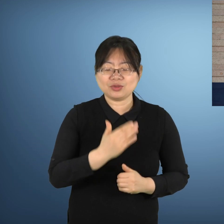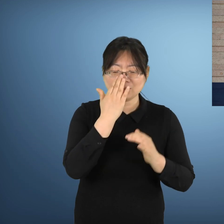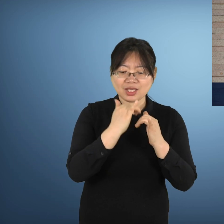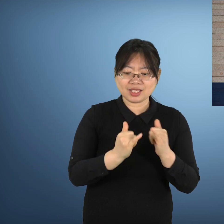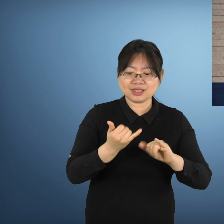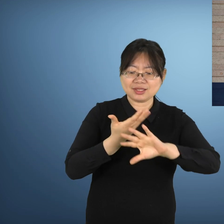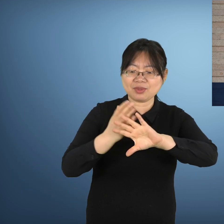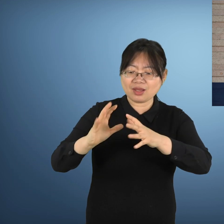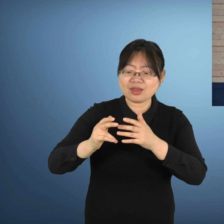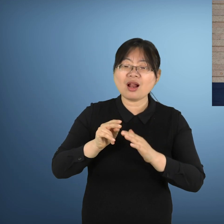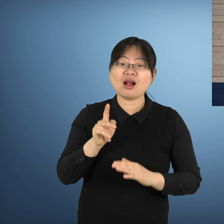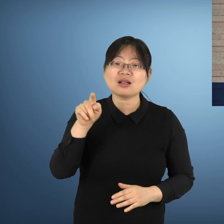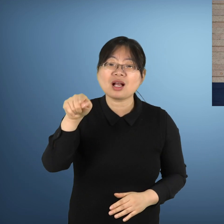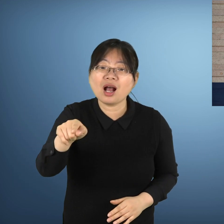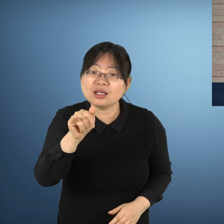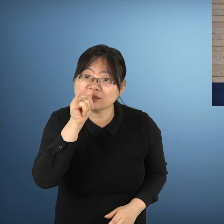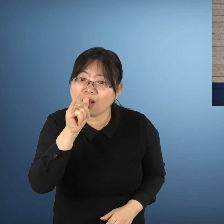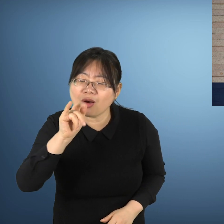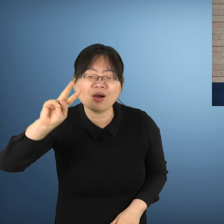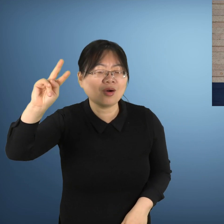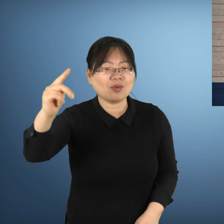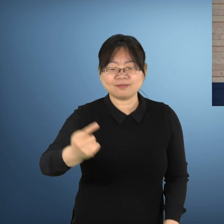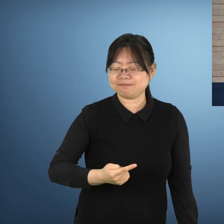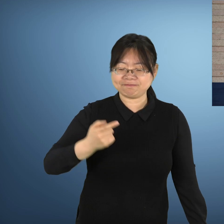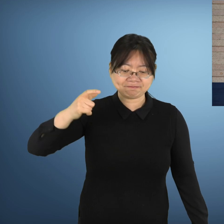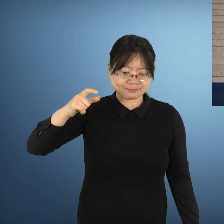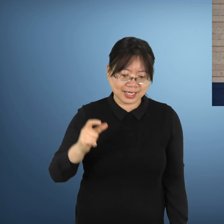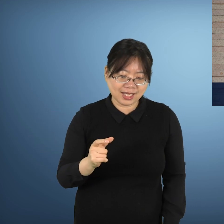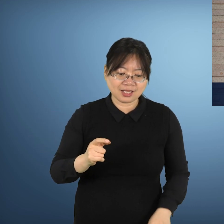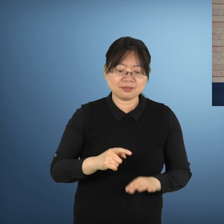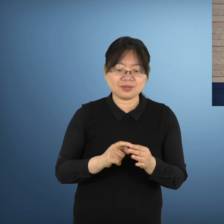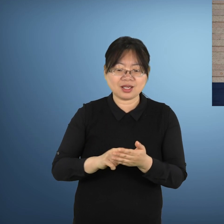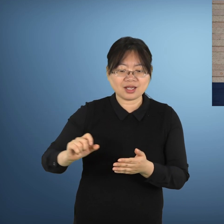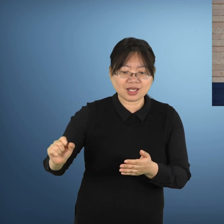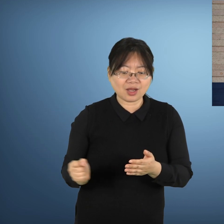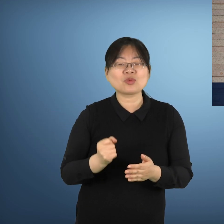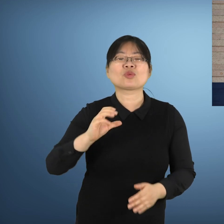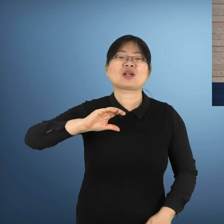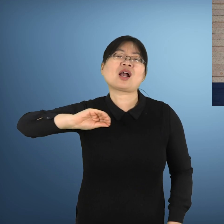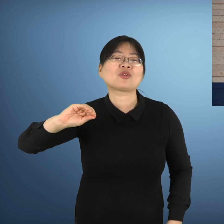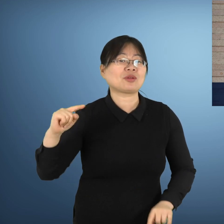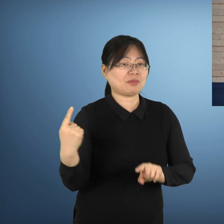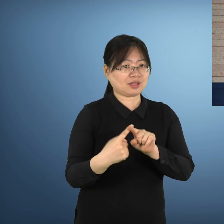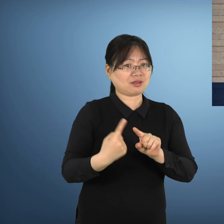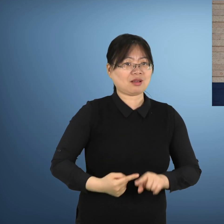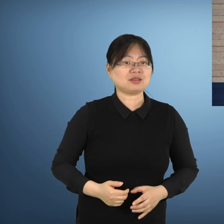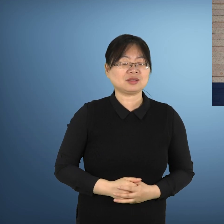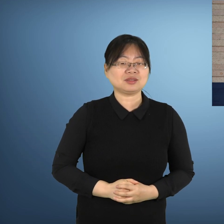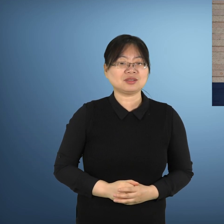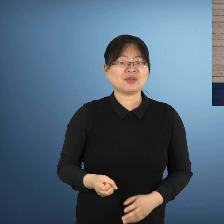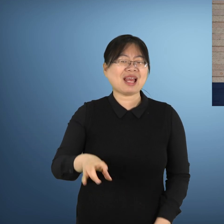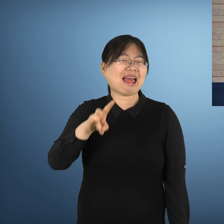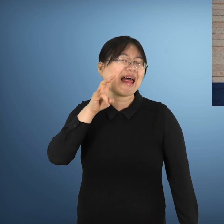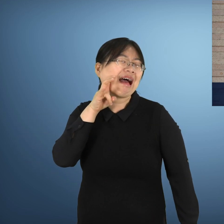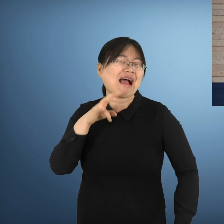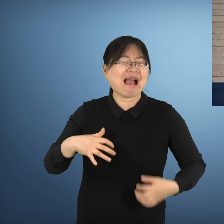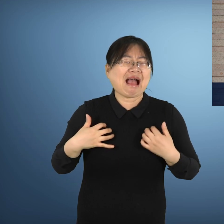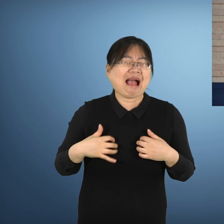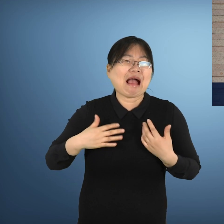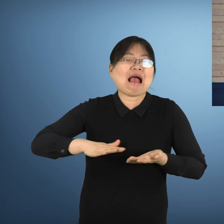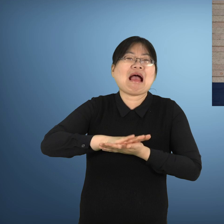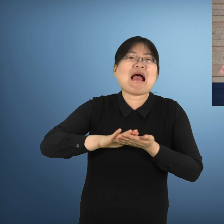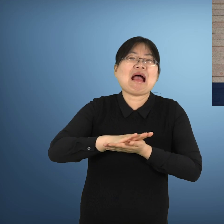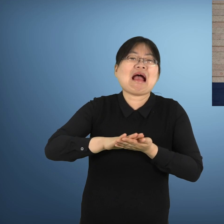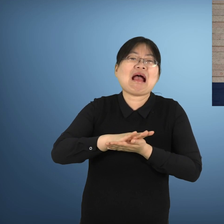향했다는 것은 돌아오지 않을 각오를 한 겁니다. 그리고 창기들과 더불어 먹고